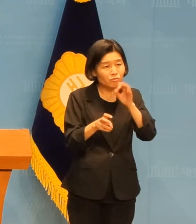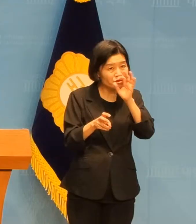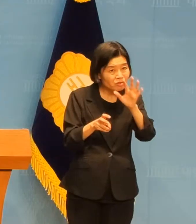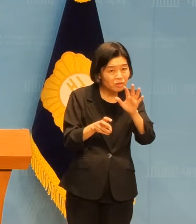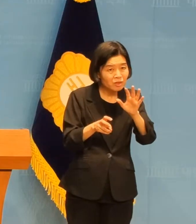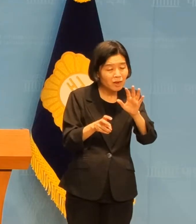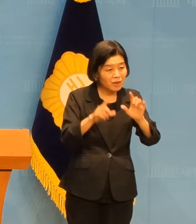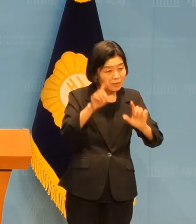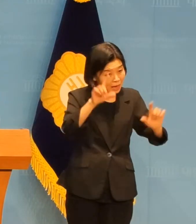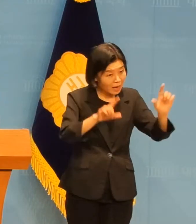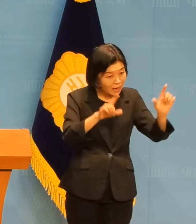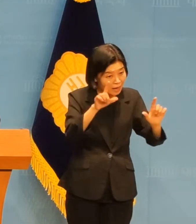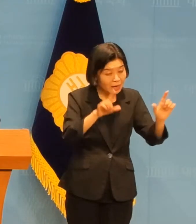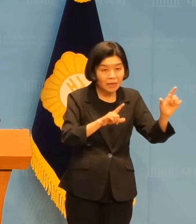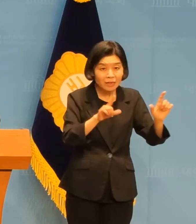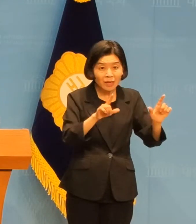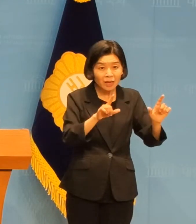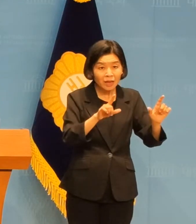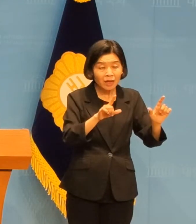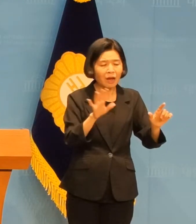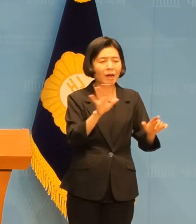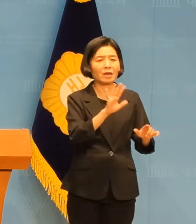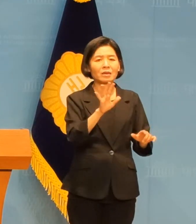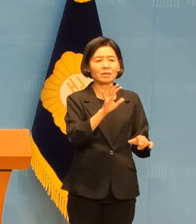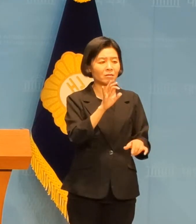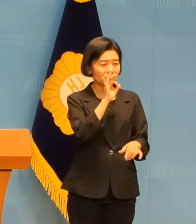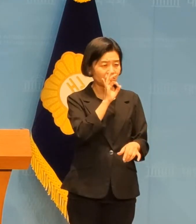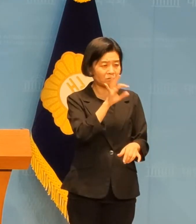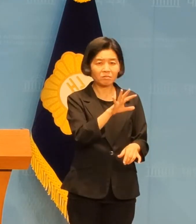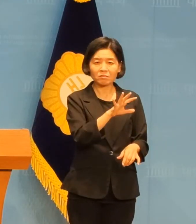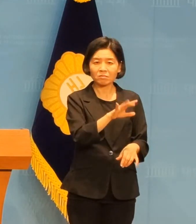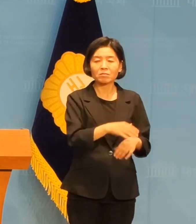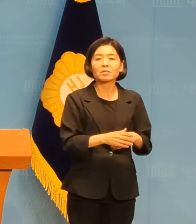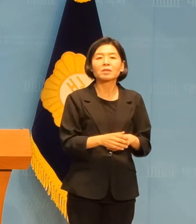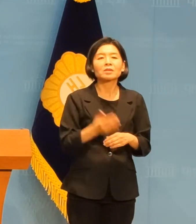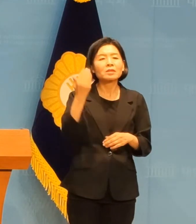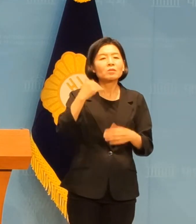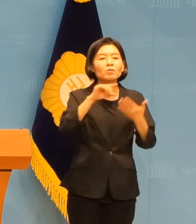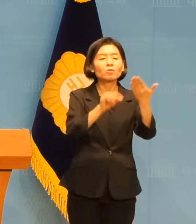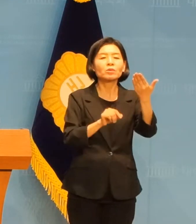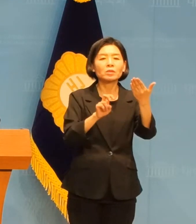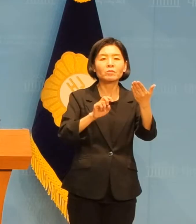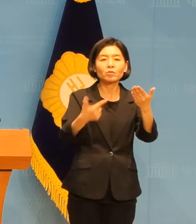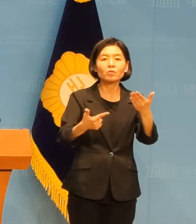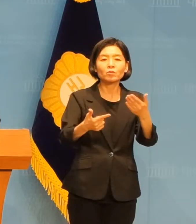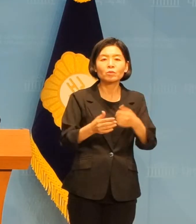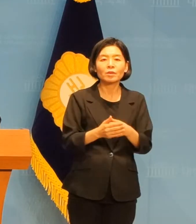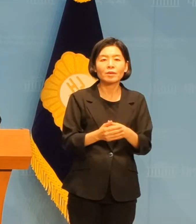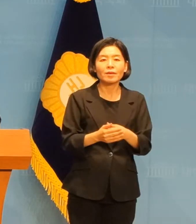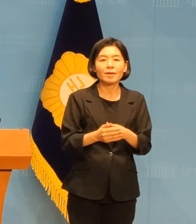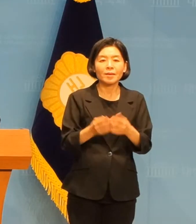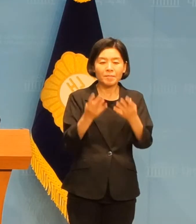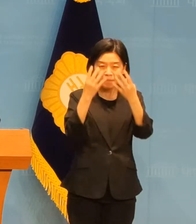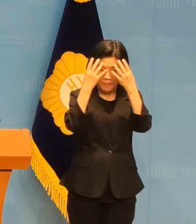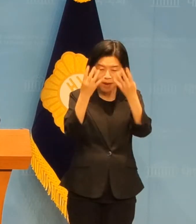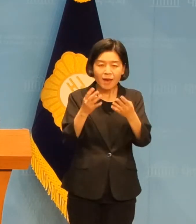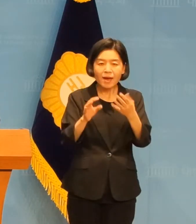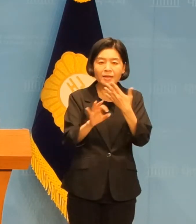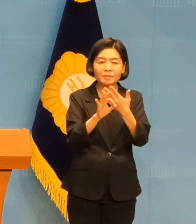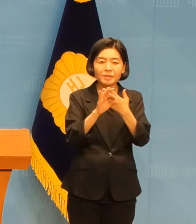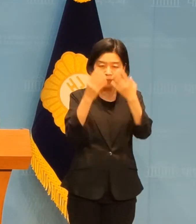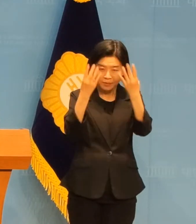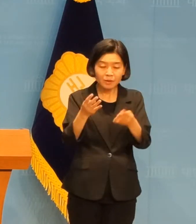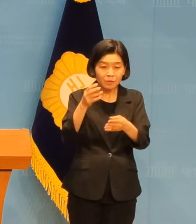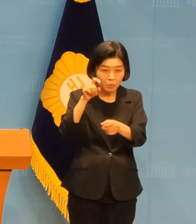수 없는 상태로 도저히 볼 수 없었습니다. 지난 9월 26일 보석신문을 위해 법정에